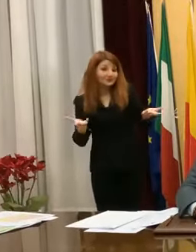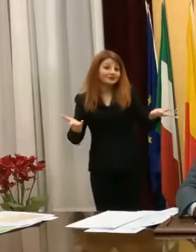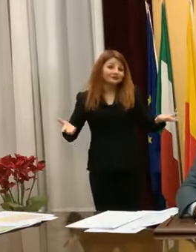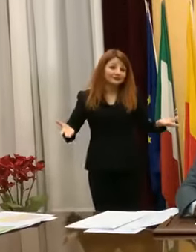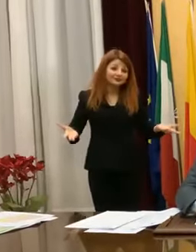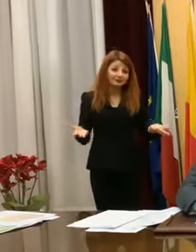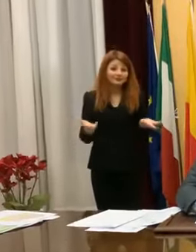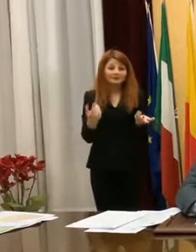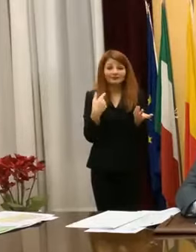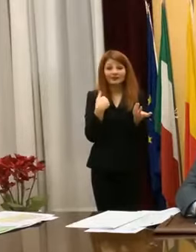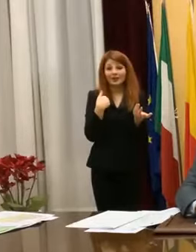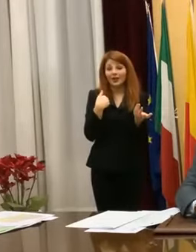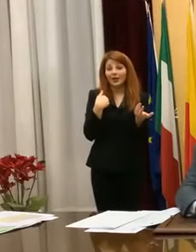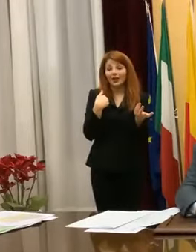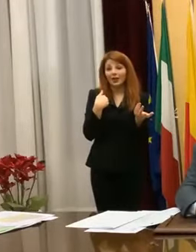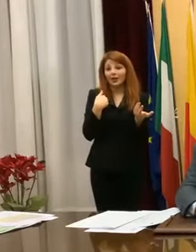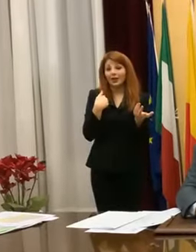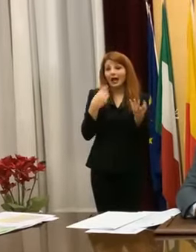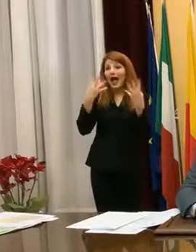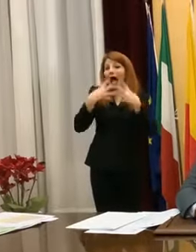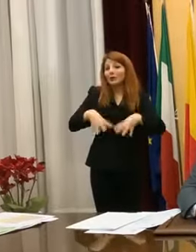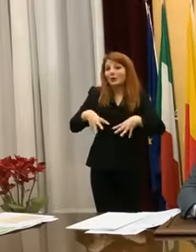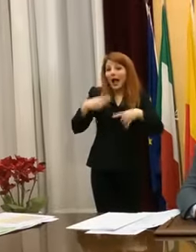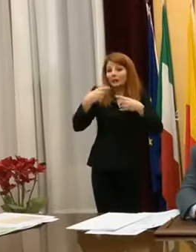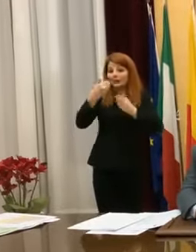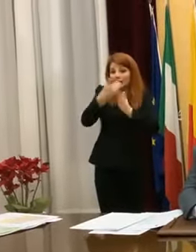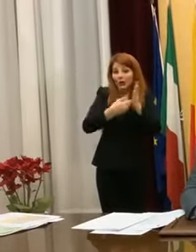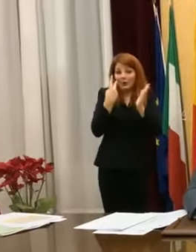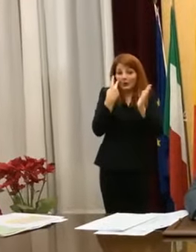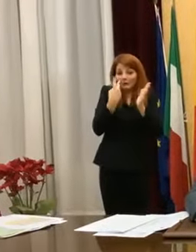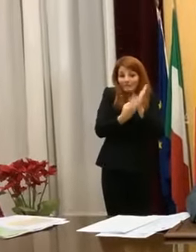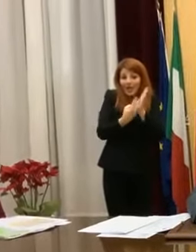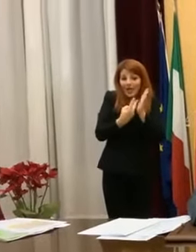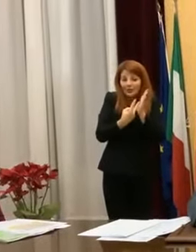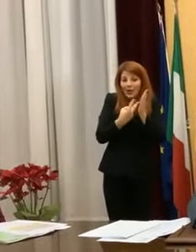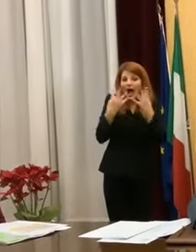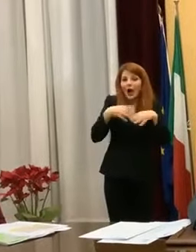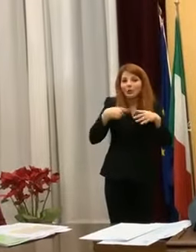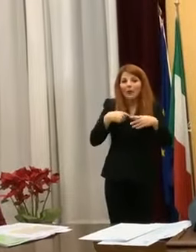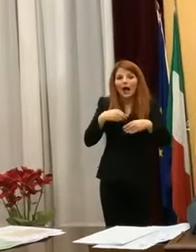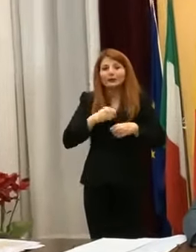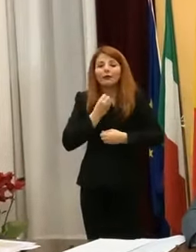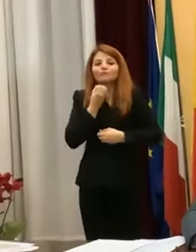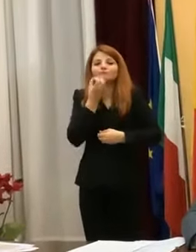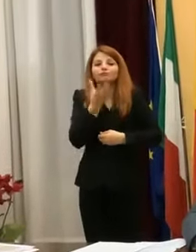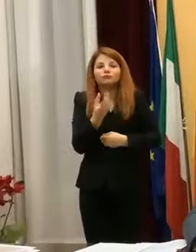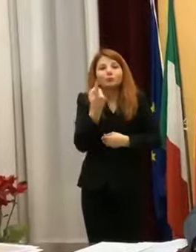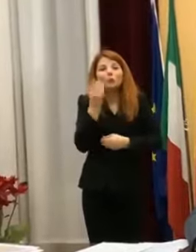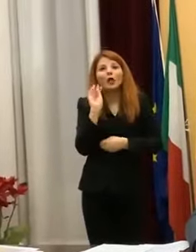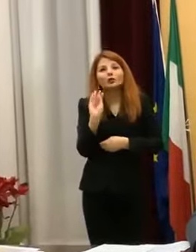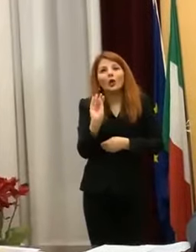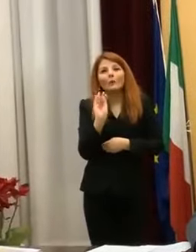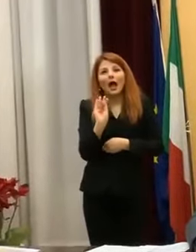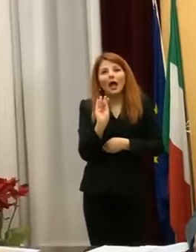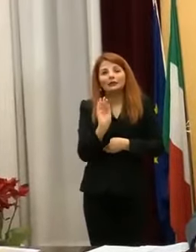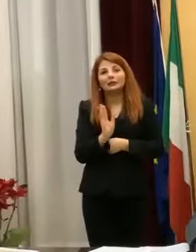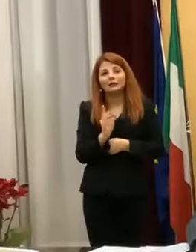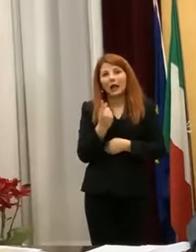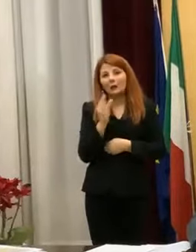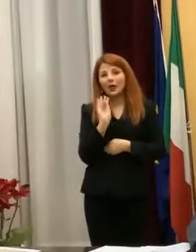la buon'anima di quel conduttore, Lurano si chiamava, mi pare, no? Lubrano. Oh, domanda